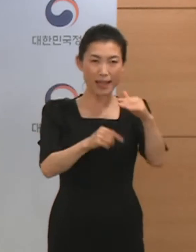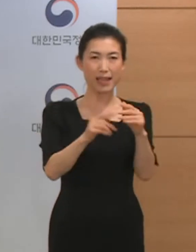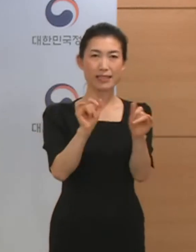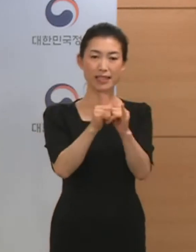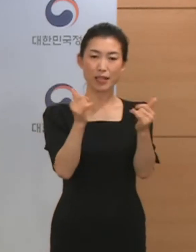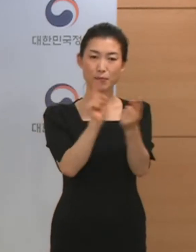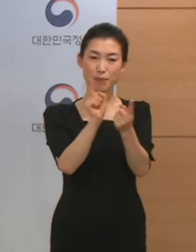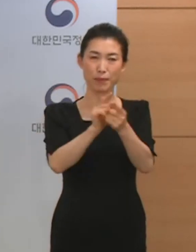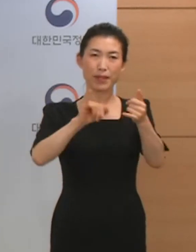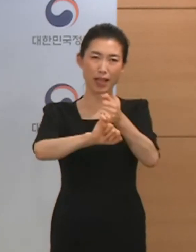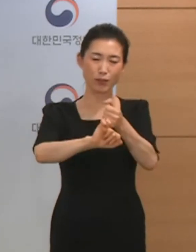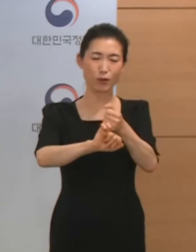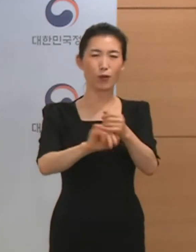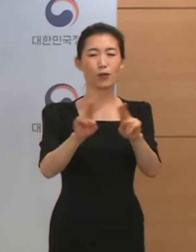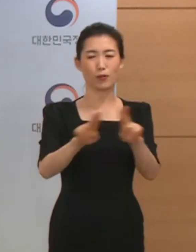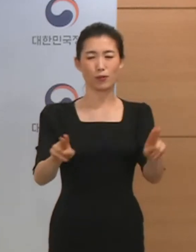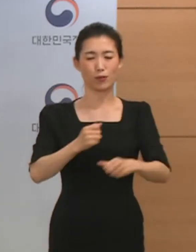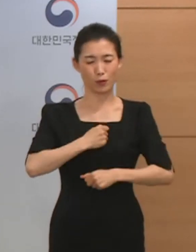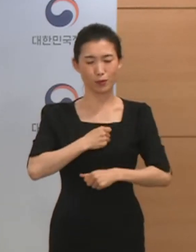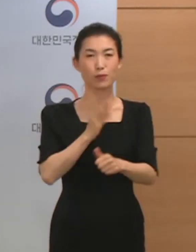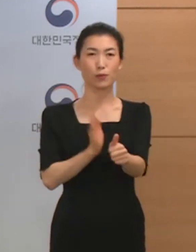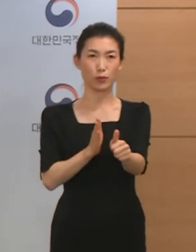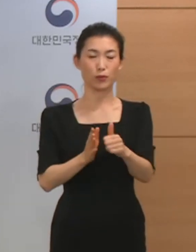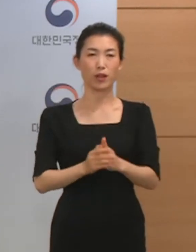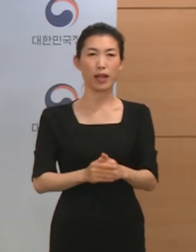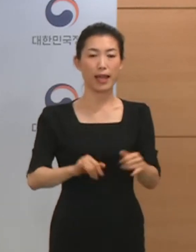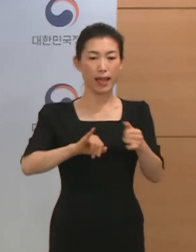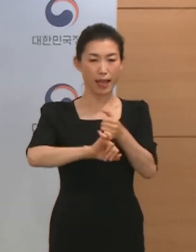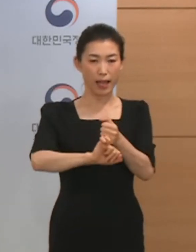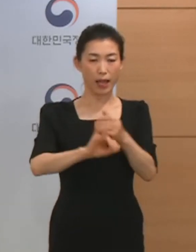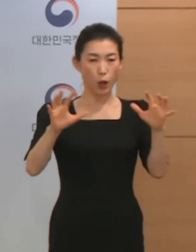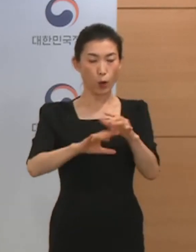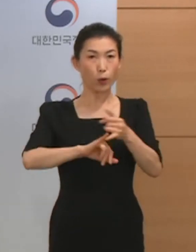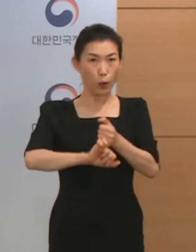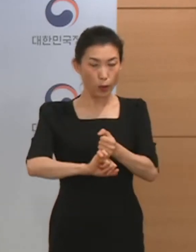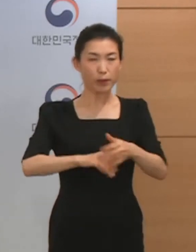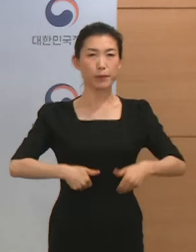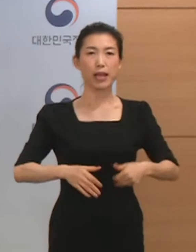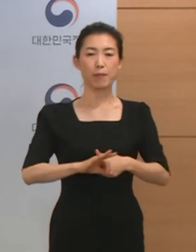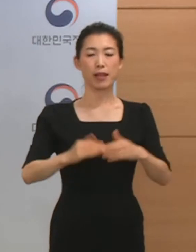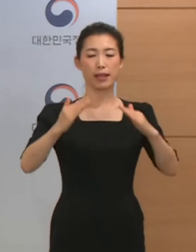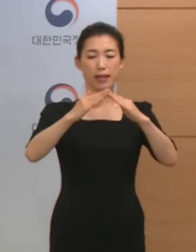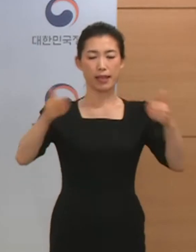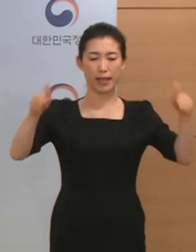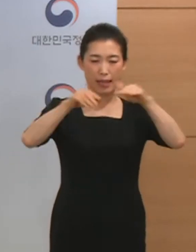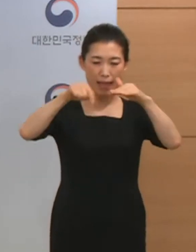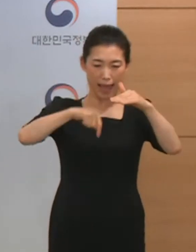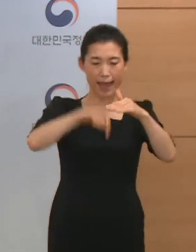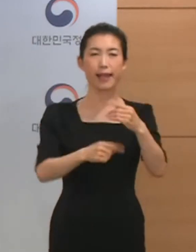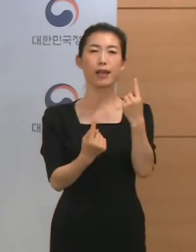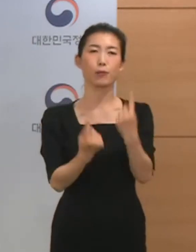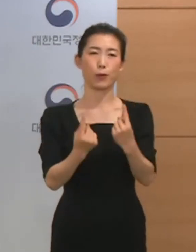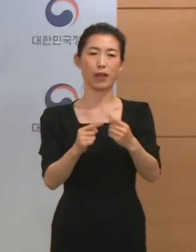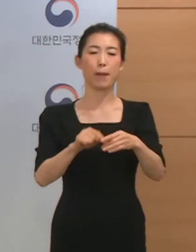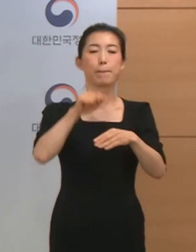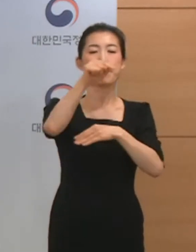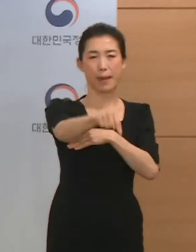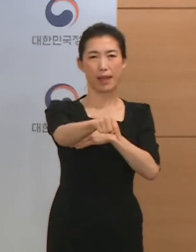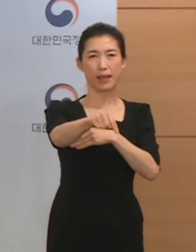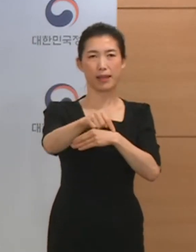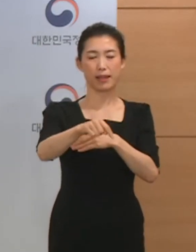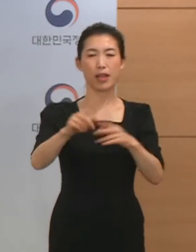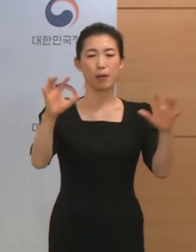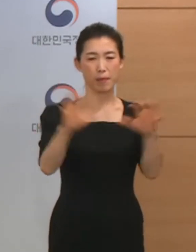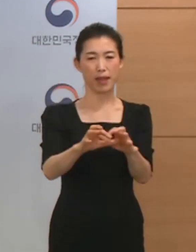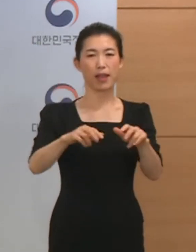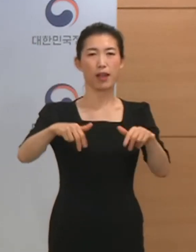주십시오. 불가피한 경우는 실내보다 실외에서 식사나 모임, 운동을 하는 방안을 생각해